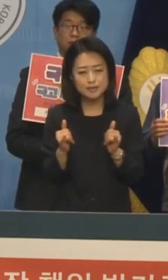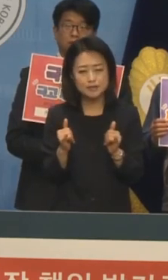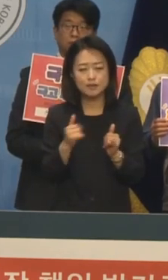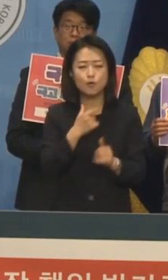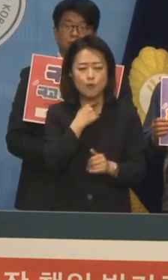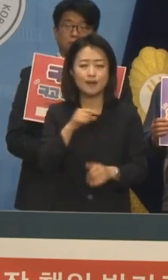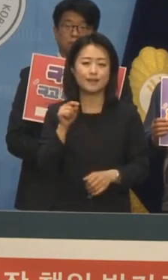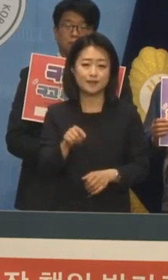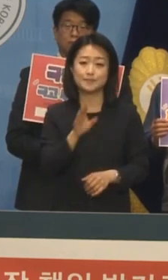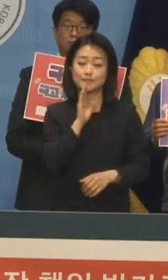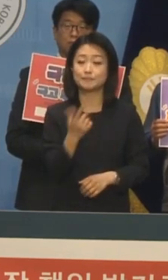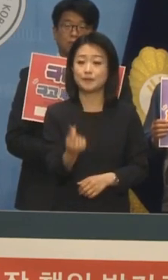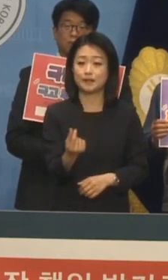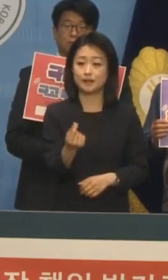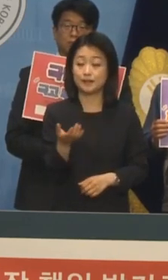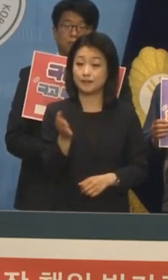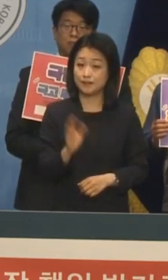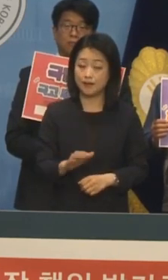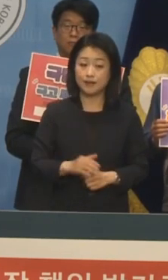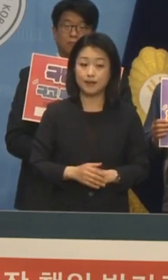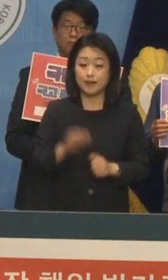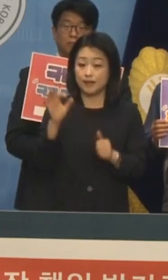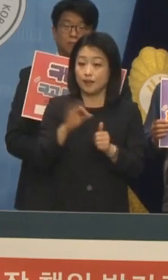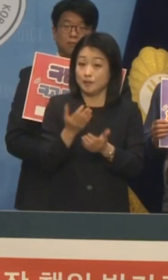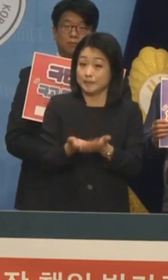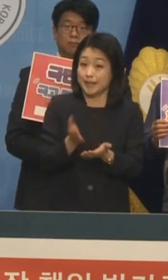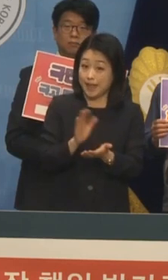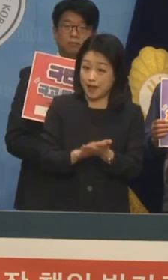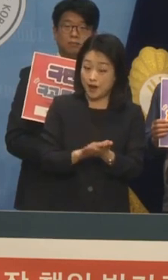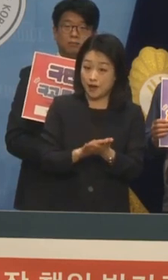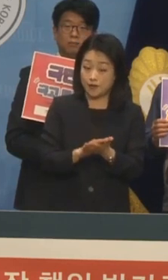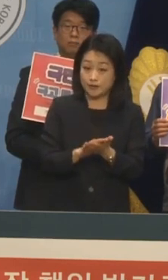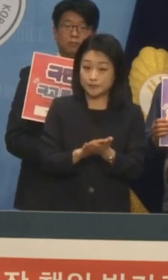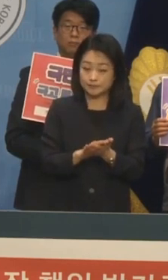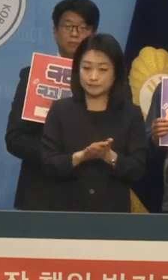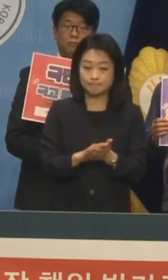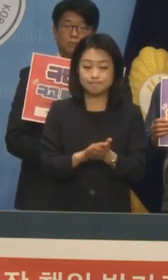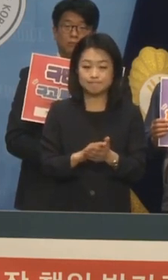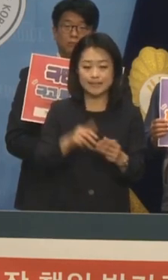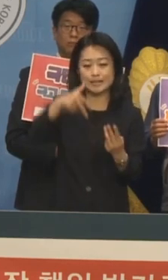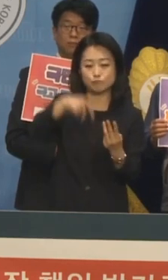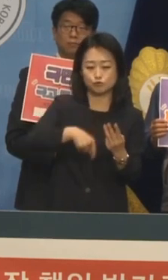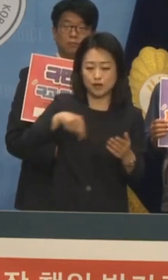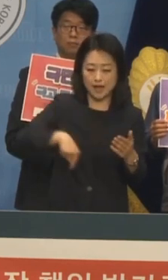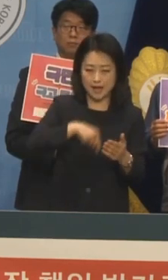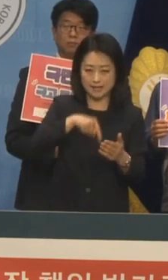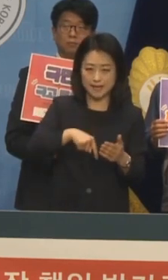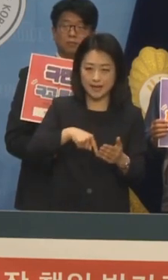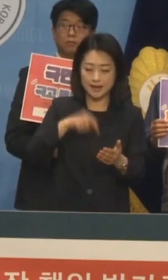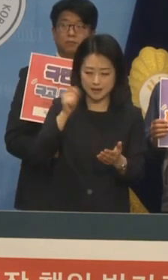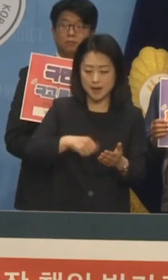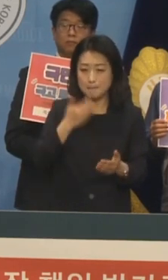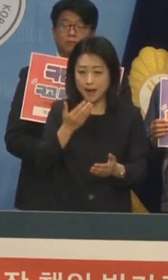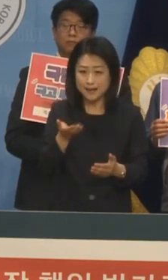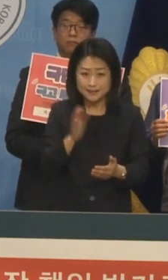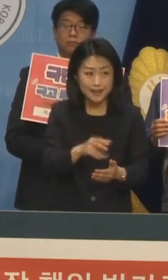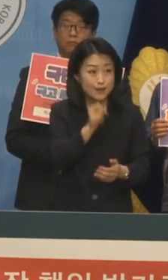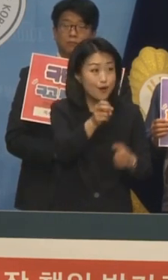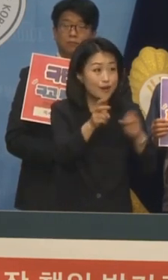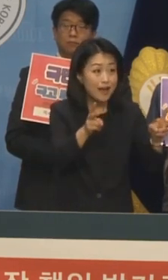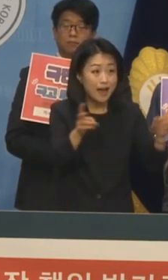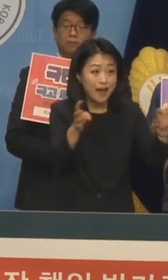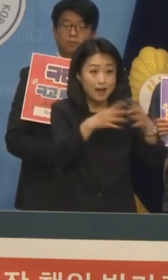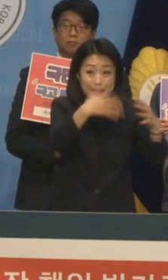것입니다. 그러나 아직 연금개혁의 골든타임이 3주가 남았음에도 여야가 합의가 안 된다는 말도 안 되는